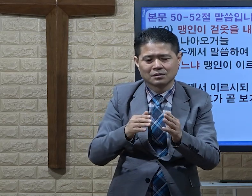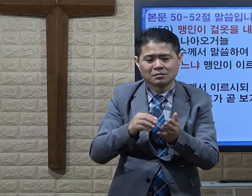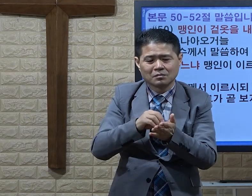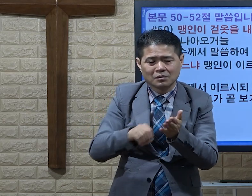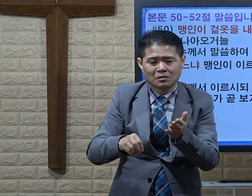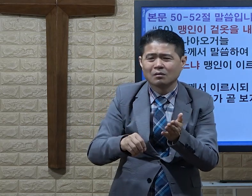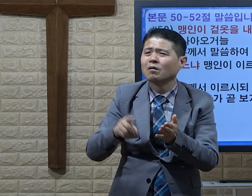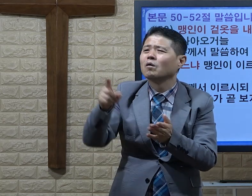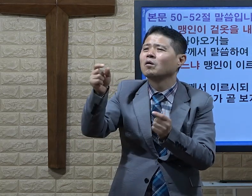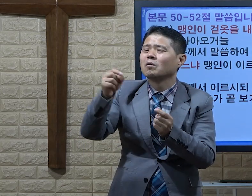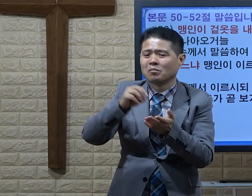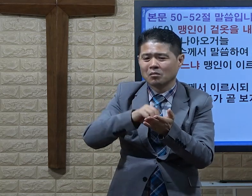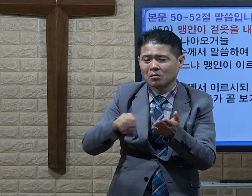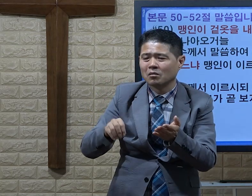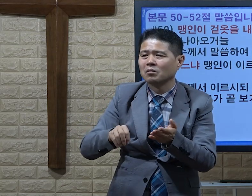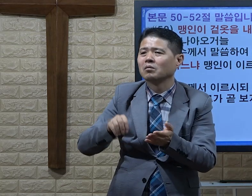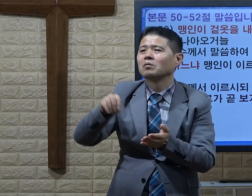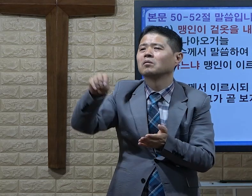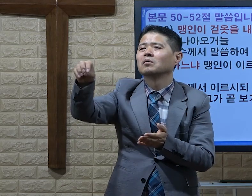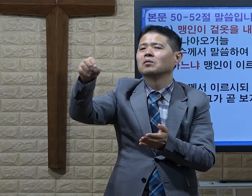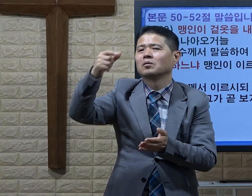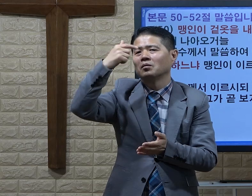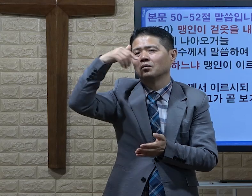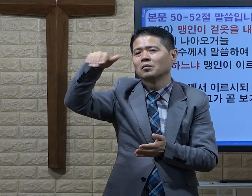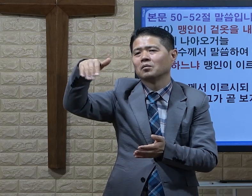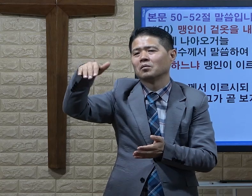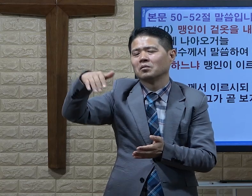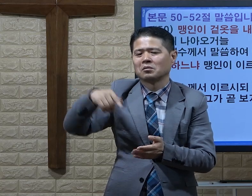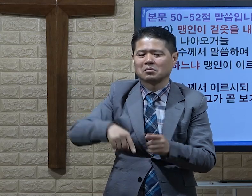하지만, 다른 교회에 다니거나